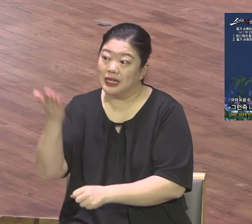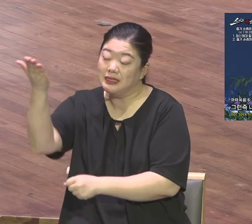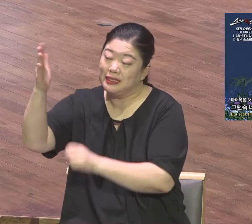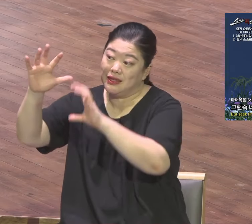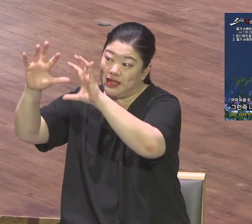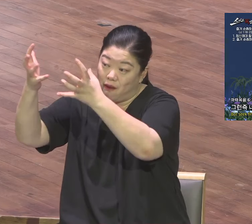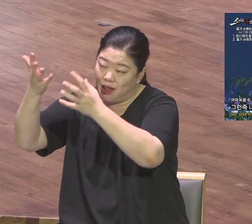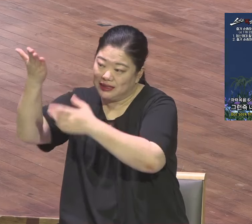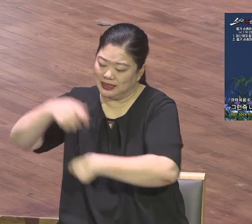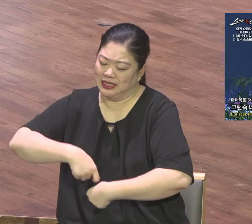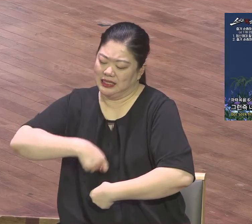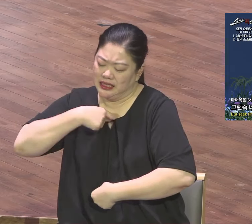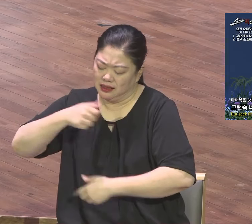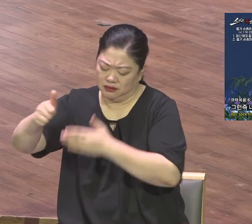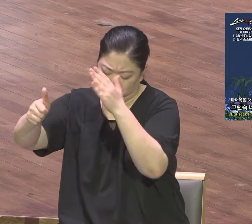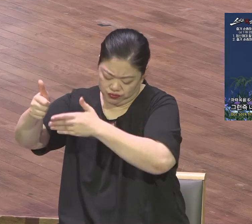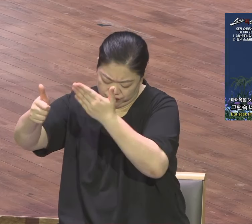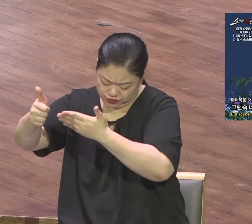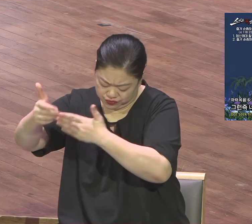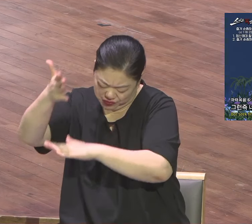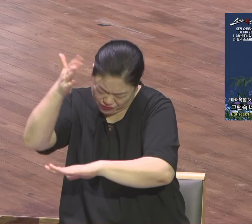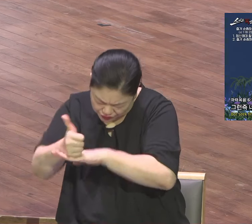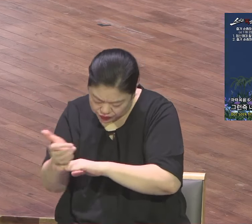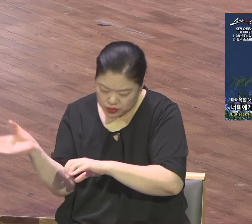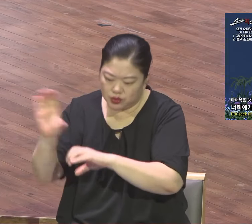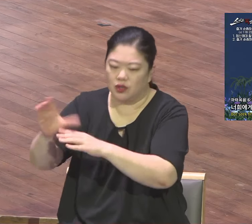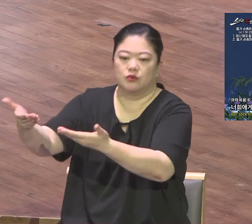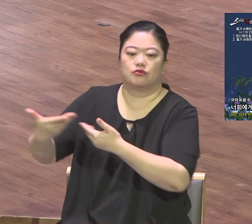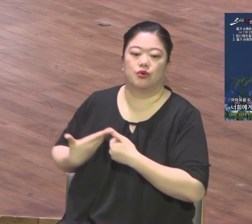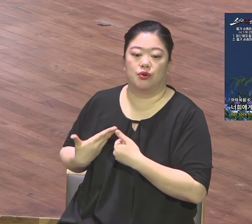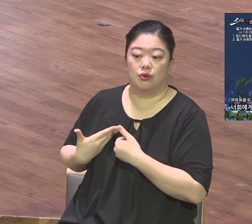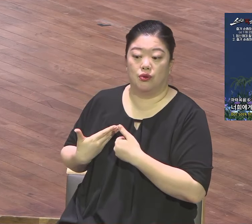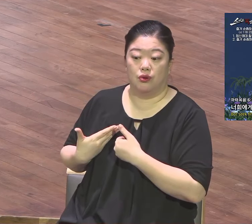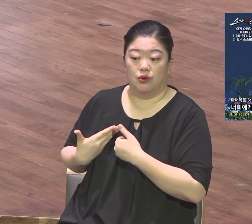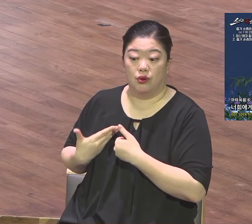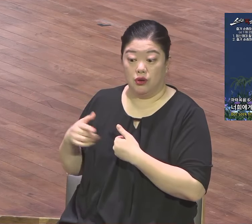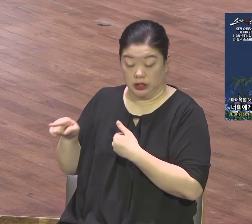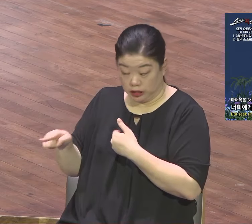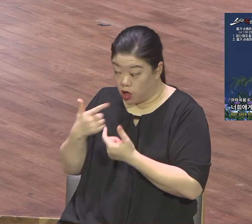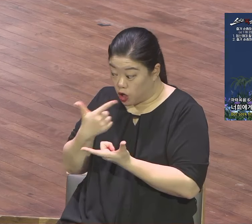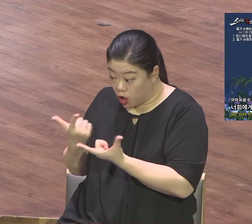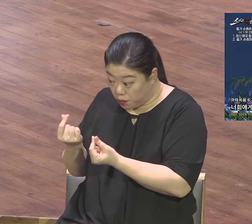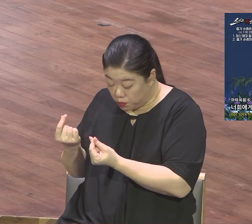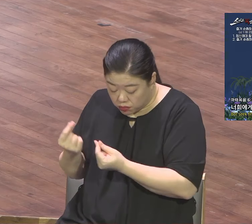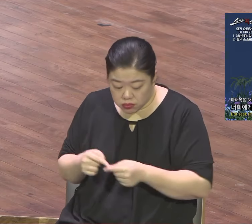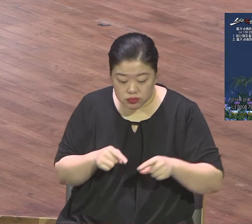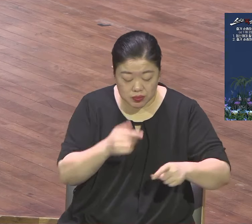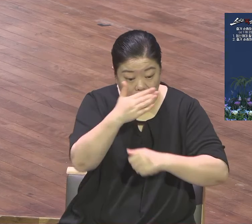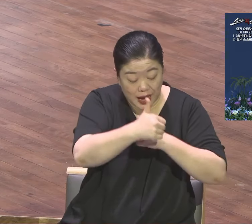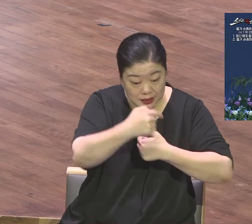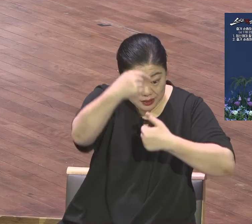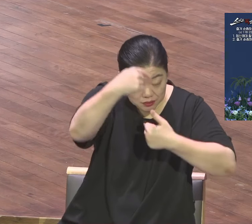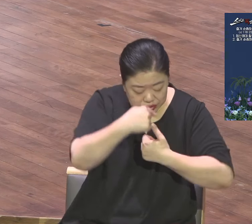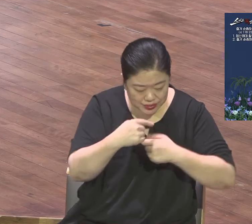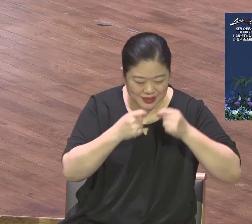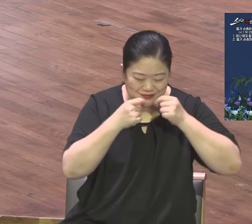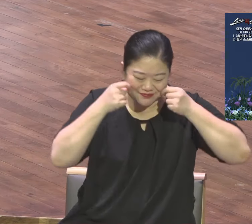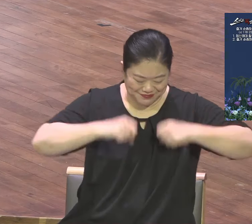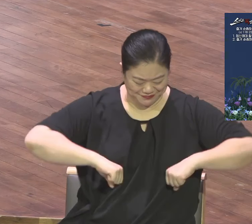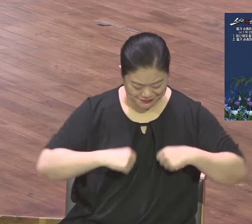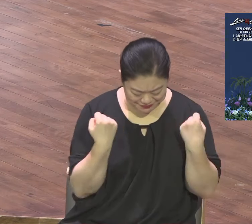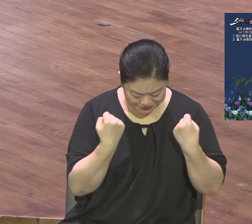일을 구하라. 그래하면 이 모든 것을 너에게 더하여 주시리라. 같은 말씀이에요. 하나님 말씀.